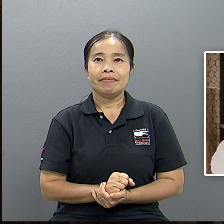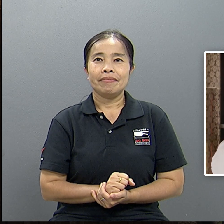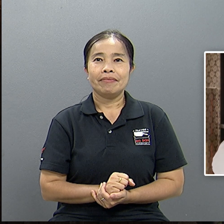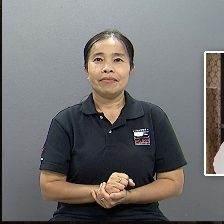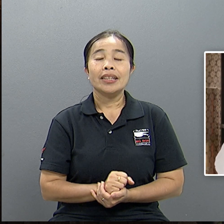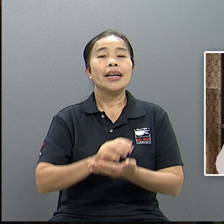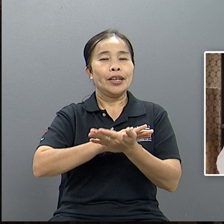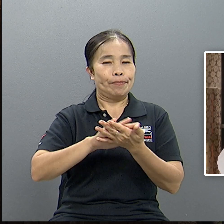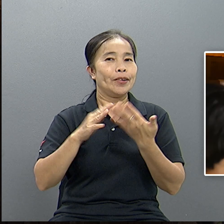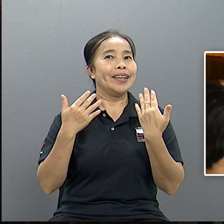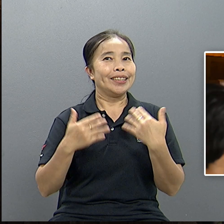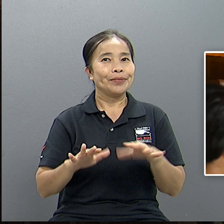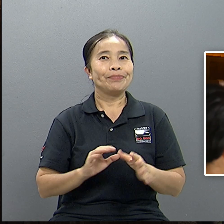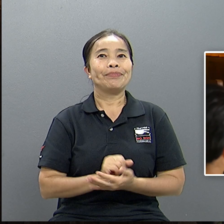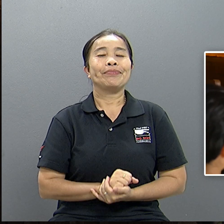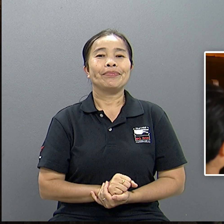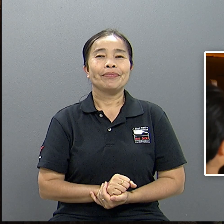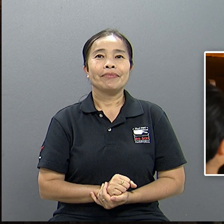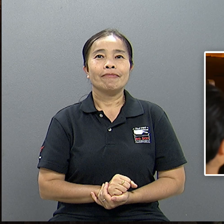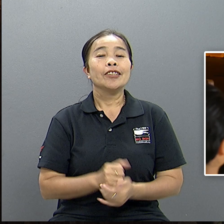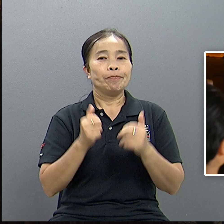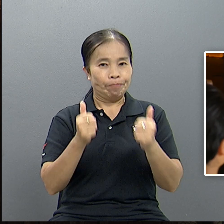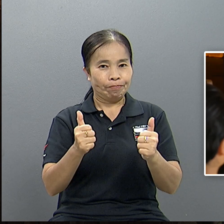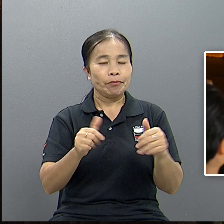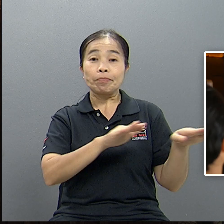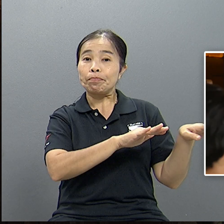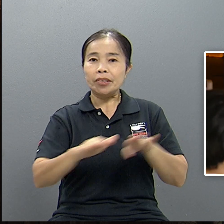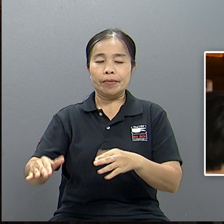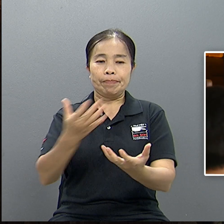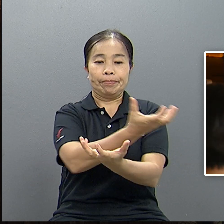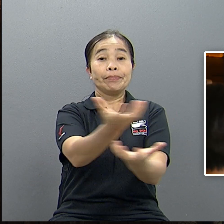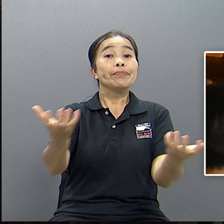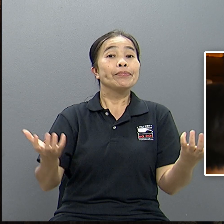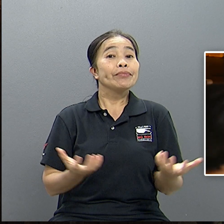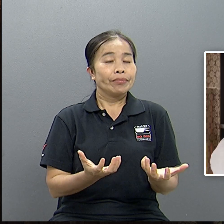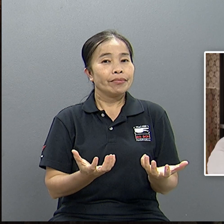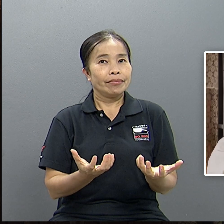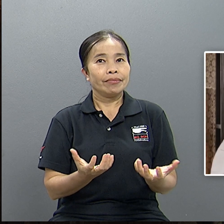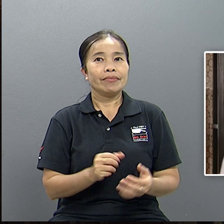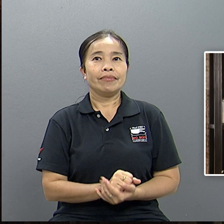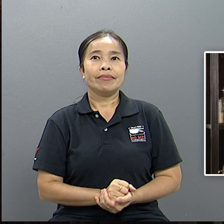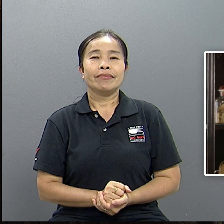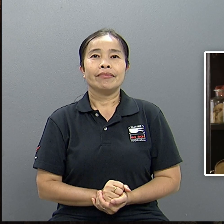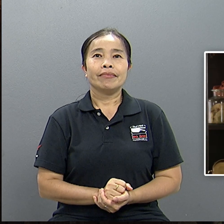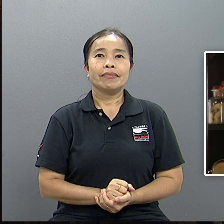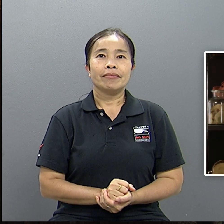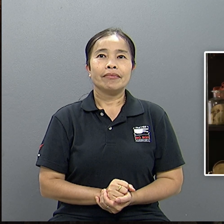เรียบร้อยแล้วเจ้าค่ะ ดีเตรียมสำรับได้เลย มาเลยมาเลยทางนี้เร็วๆเข้าเร็วเข้า